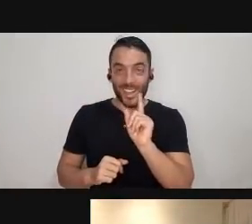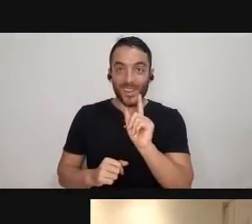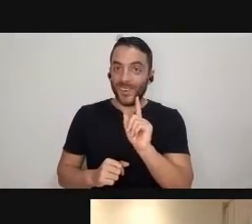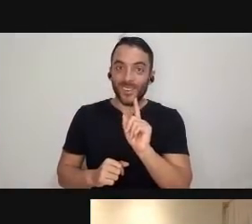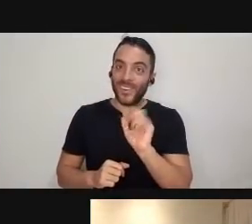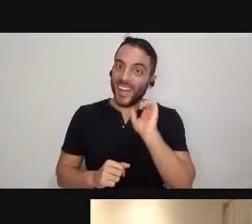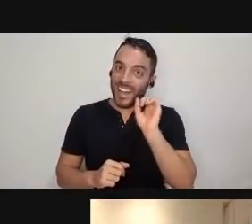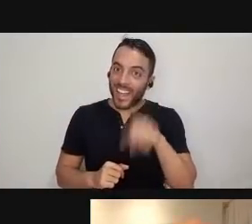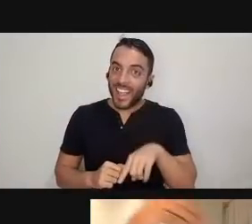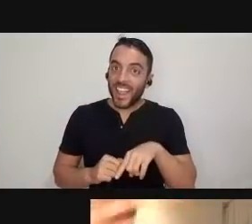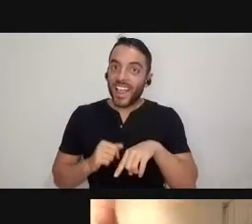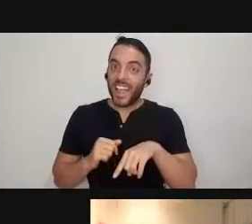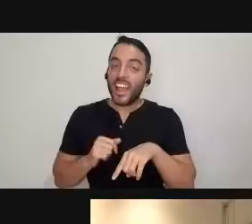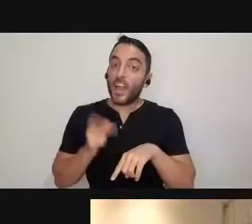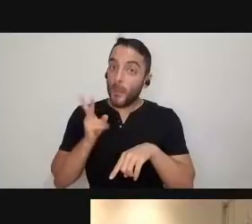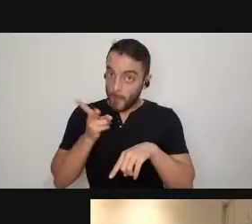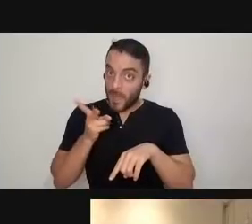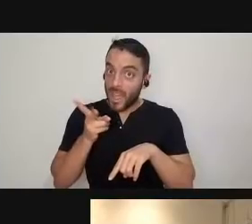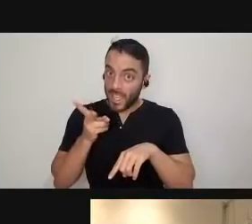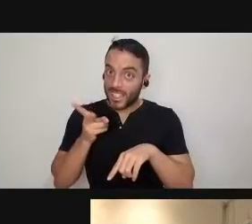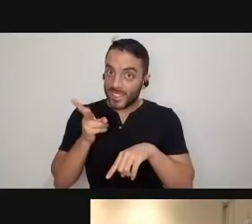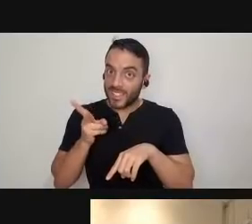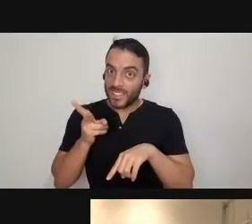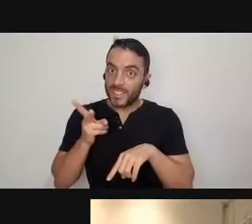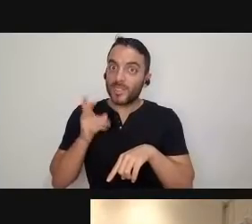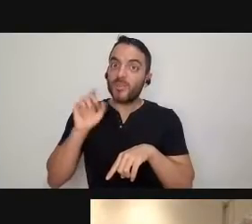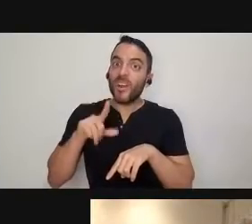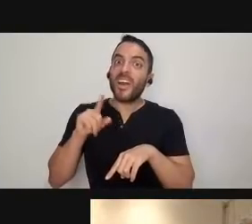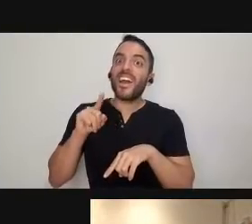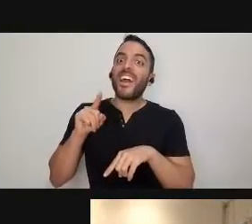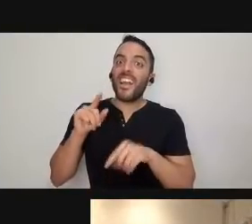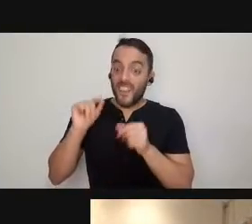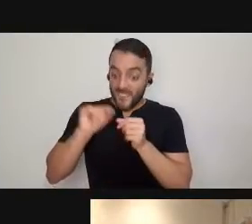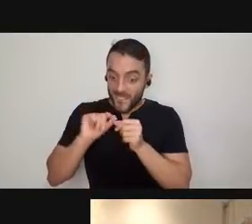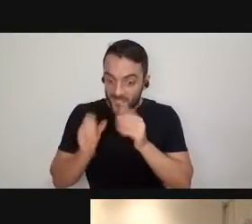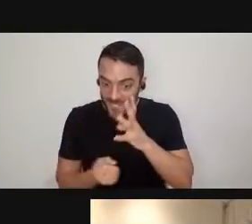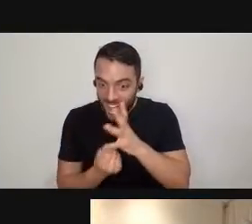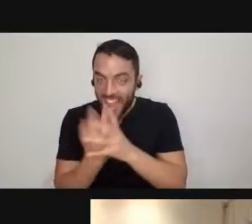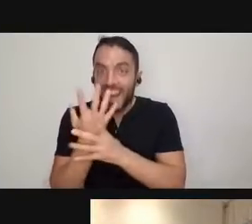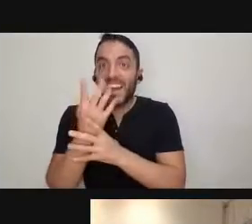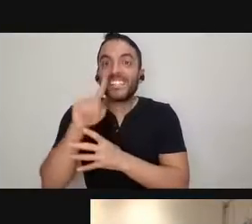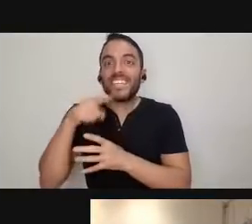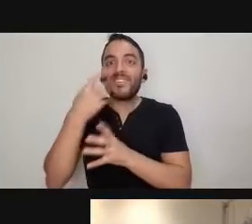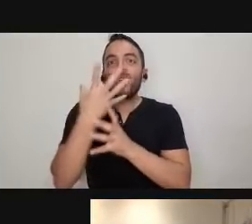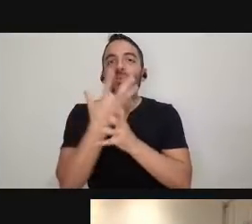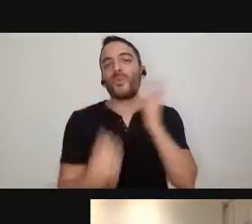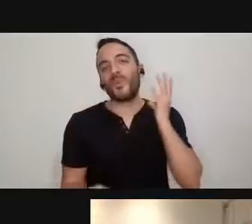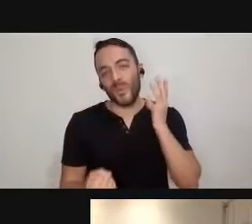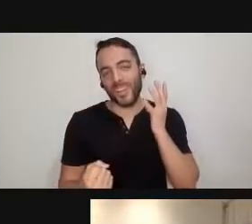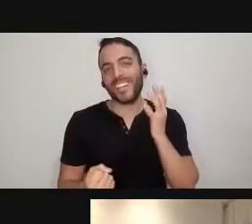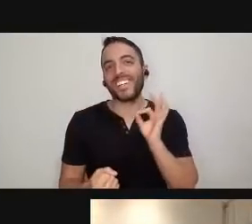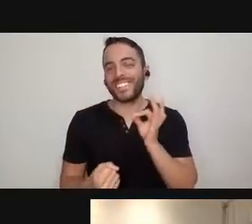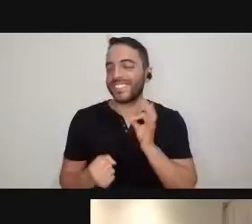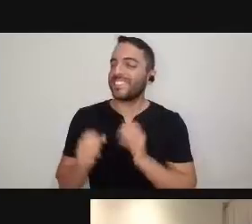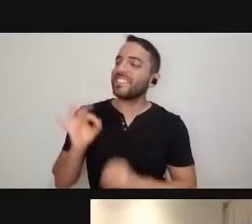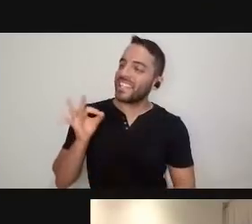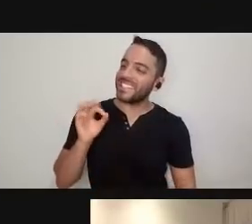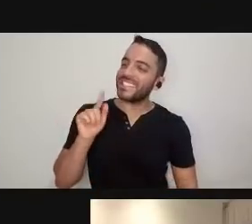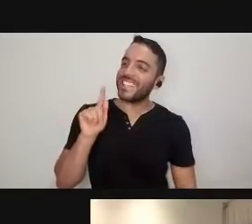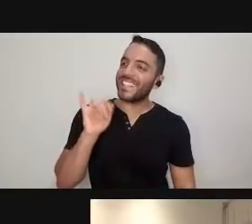no momento e no mesmo momento. Tá certo, Gil. Fazer e desfazer